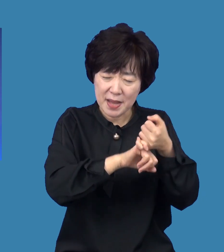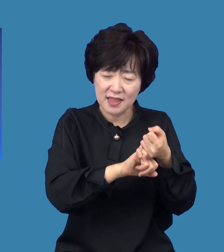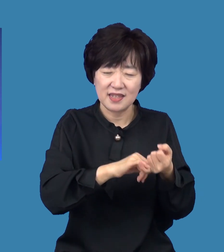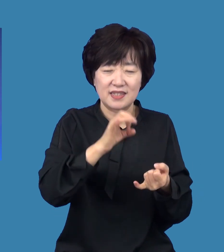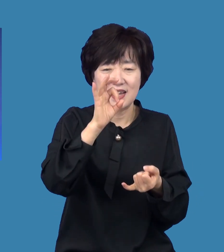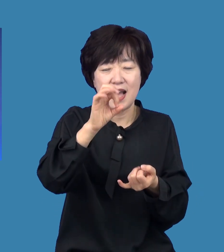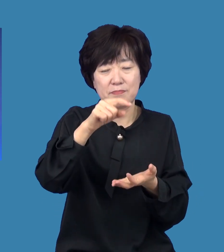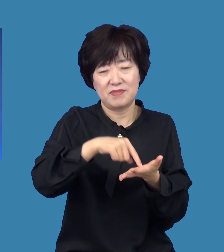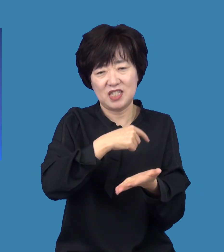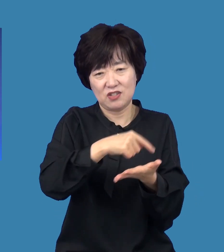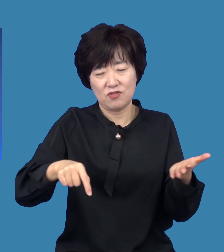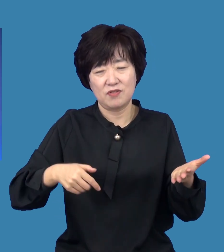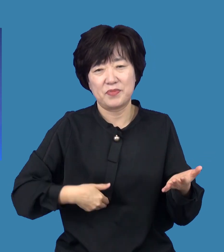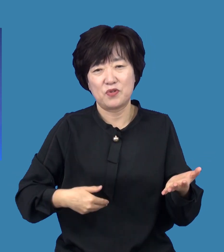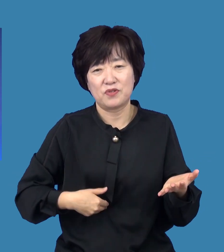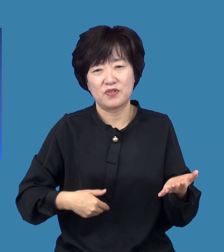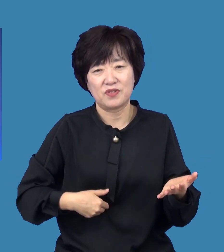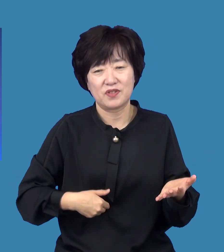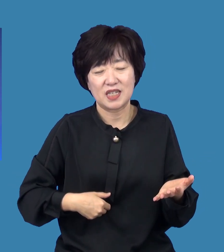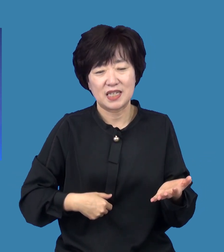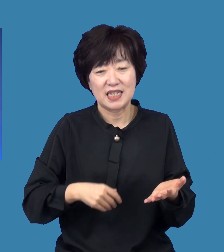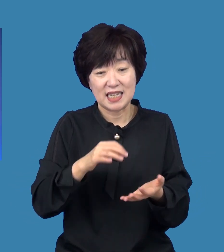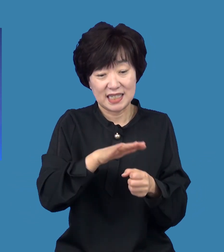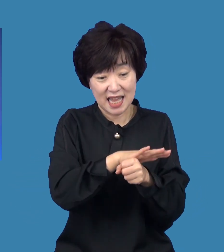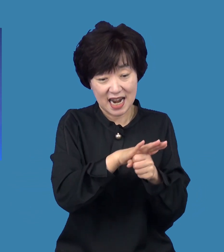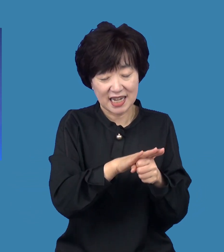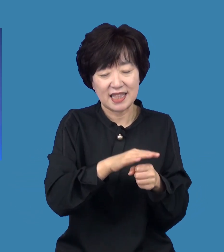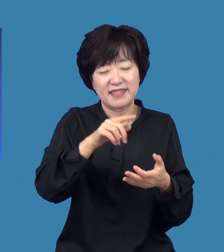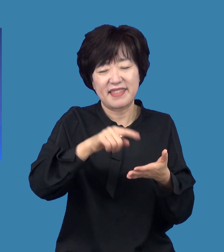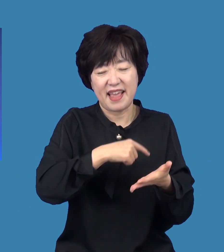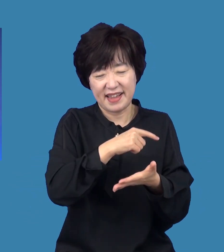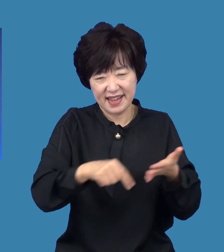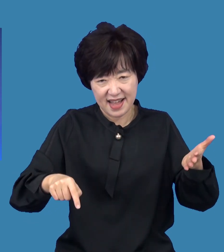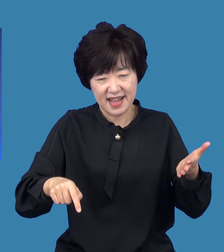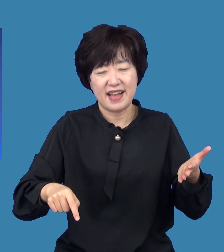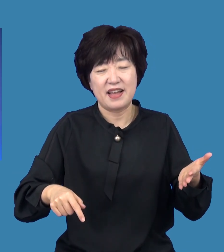거야. 사랑에는 치러야 될 값, 대가가 있다는 거예요.